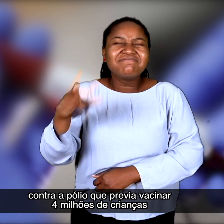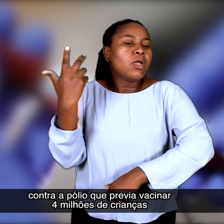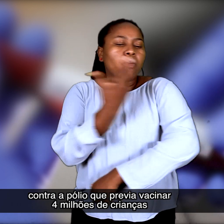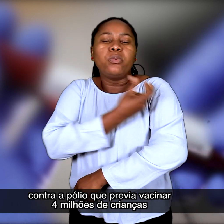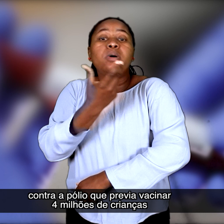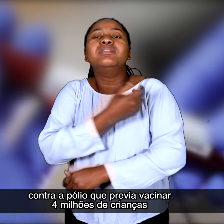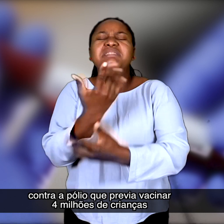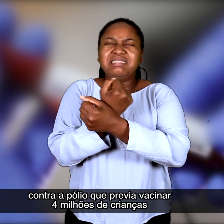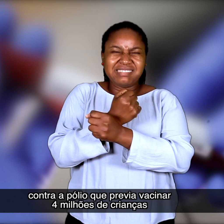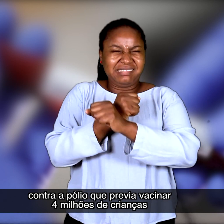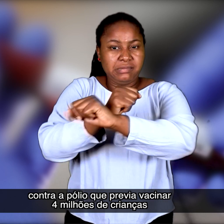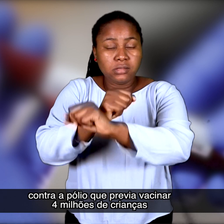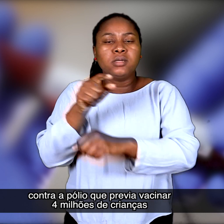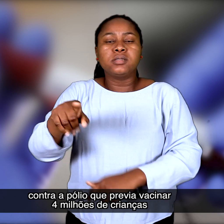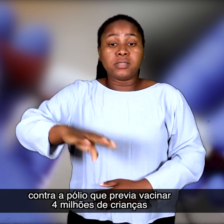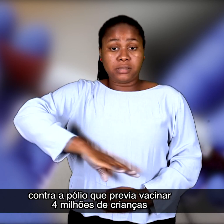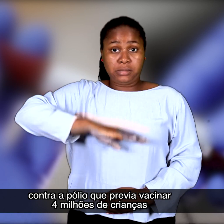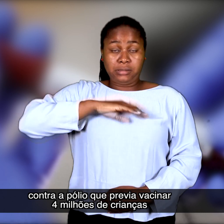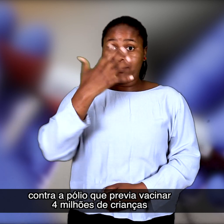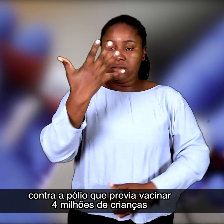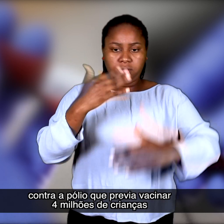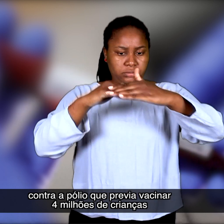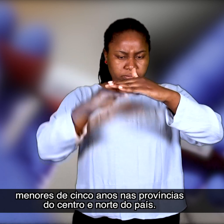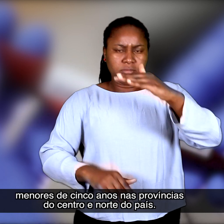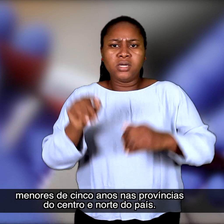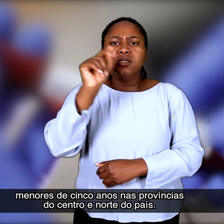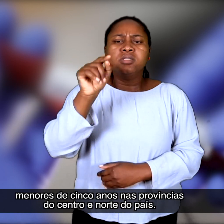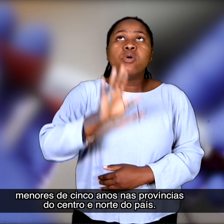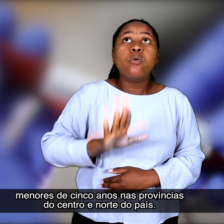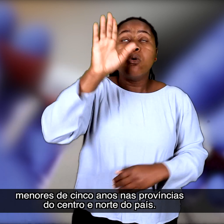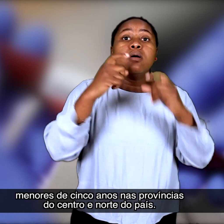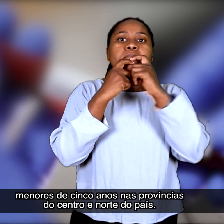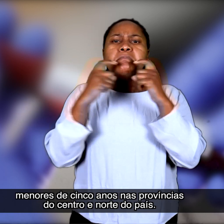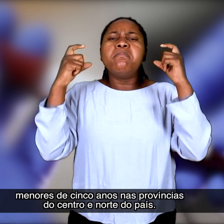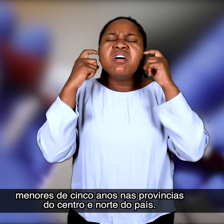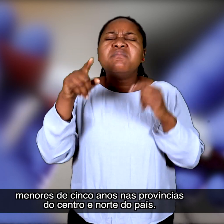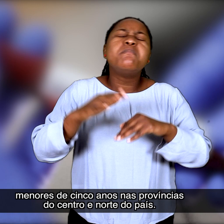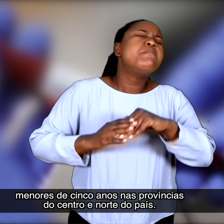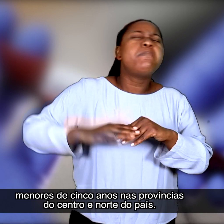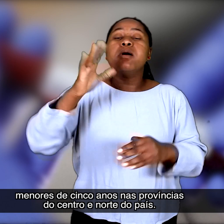4 milhões de crianças menores de 5 anos nas províncias do centro e norte do país.